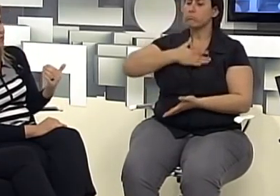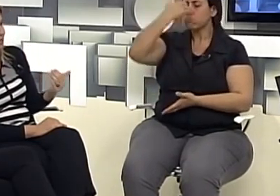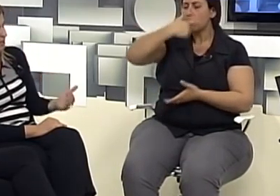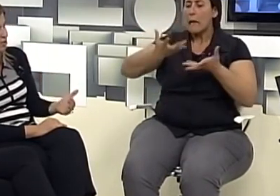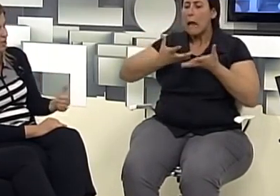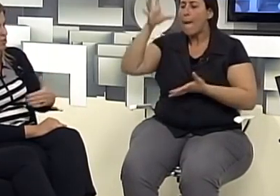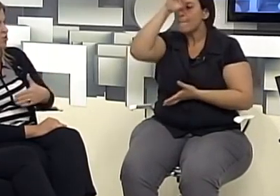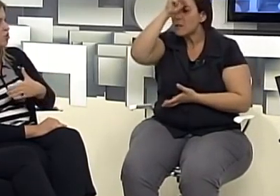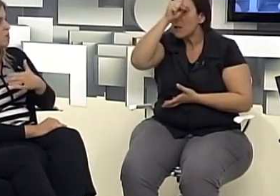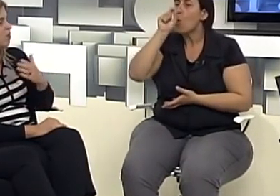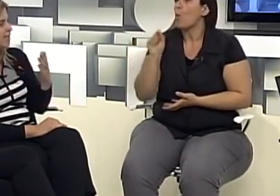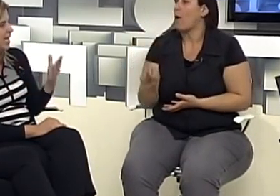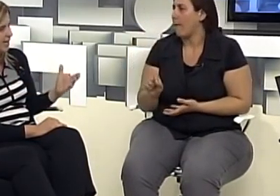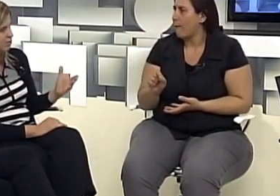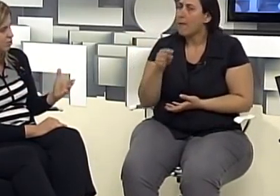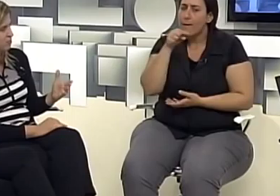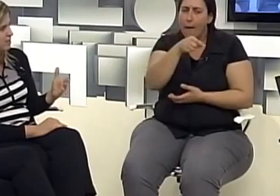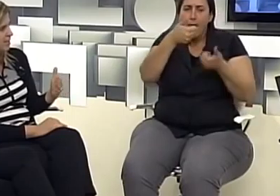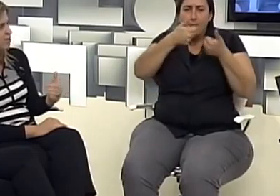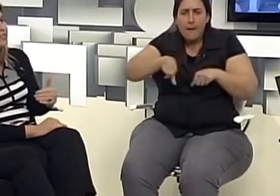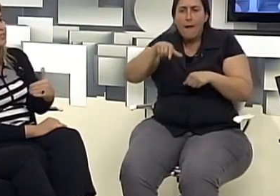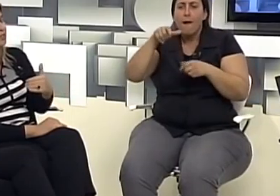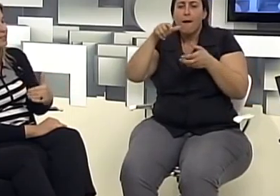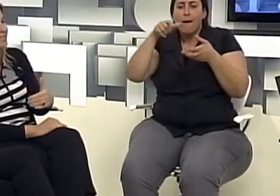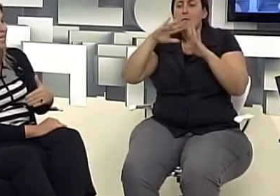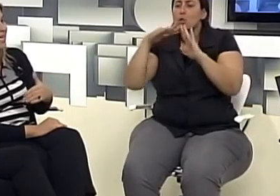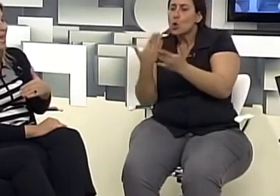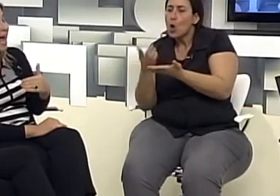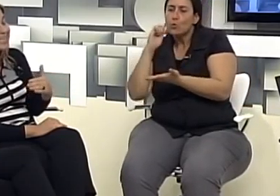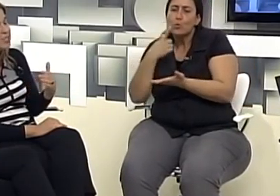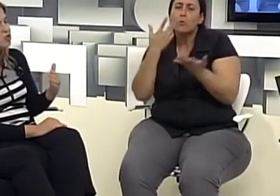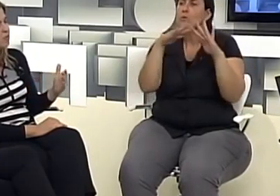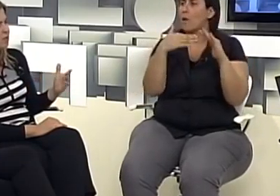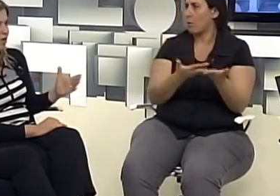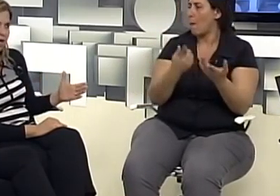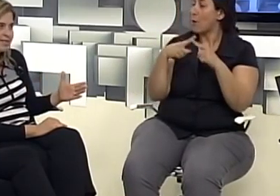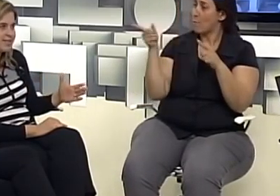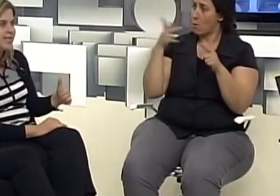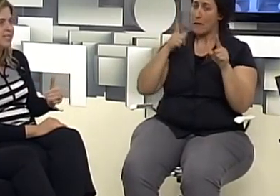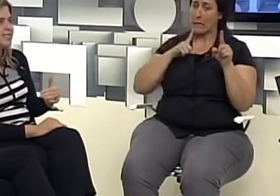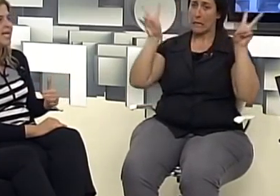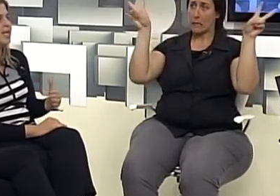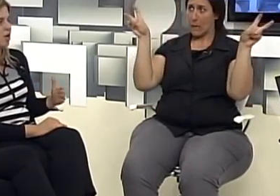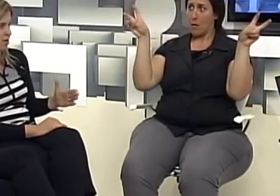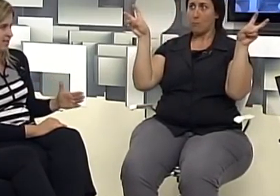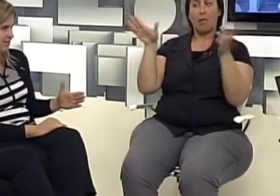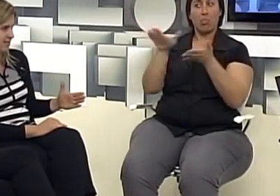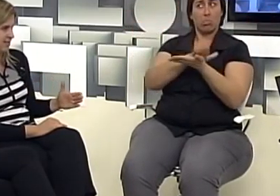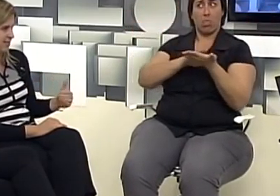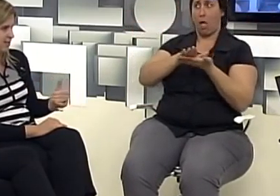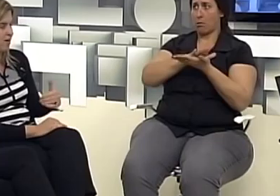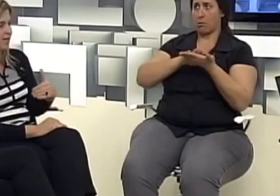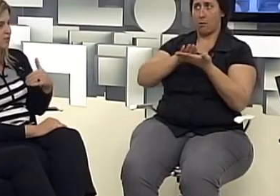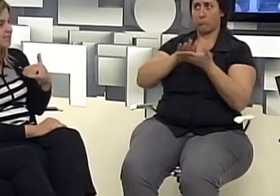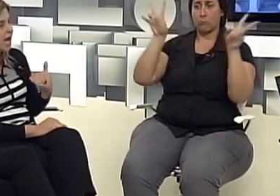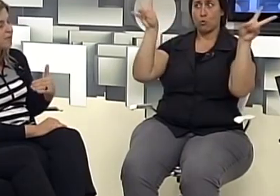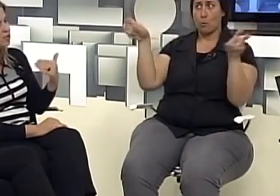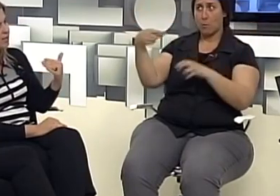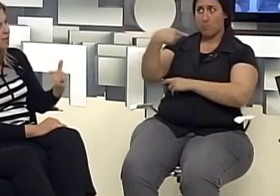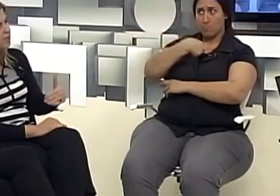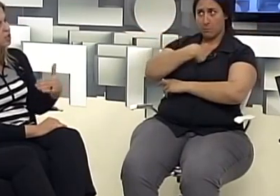muito importante que a gente tomou dela nos últimos anos que diz: nada sobre nós sem nós. Então, a